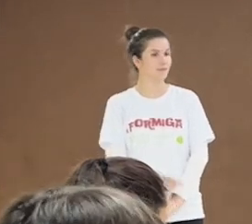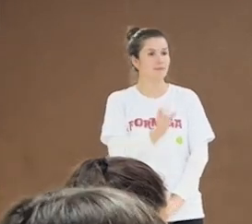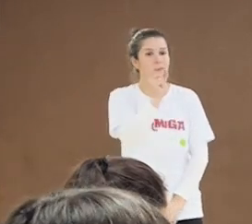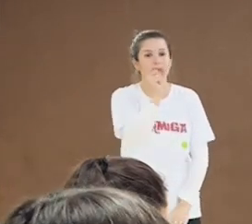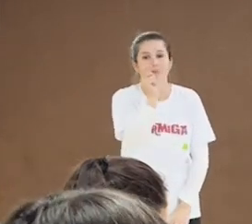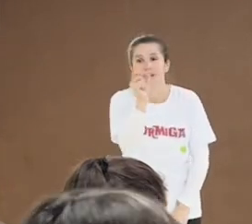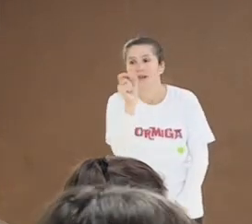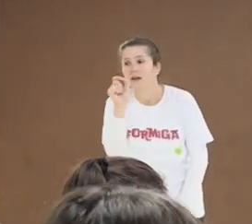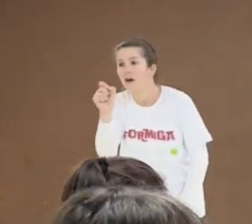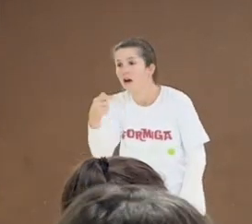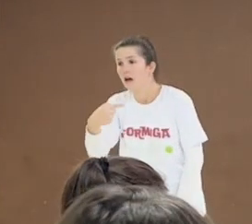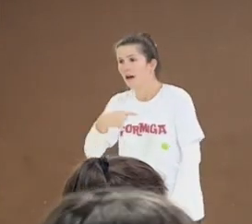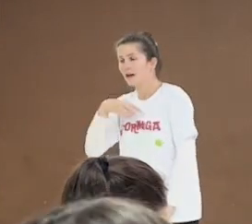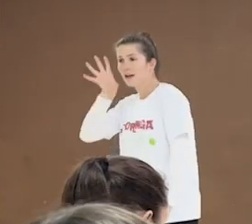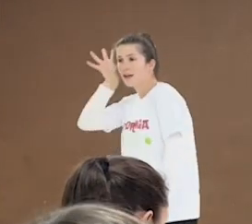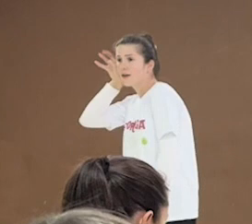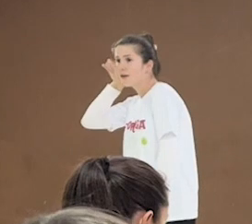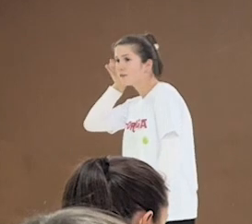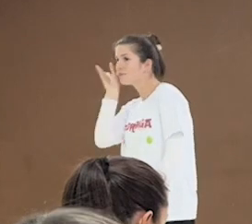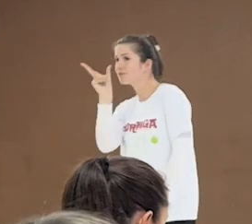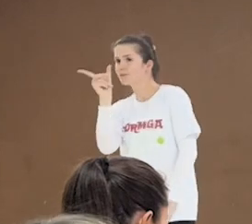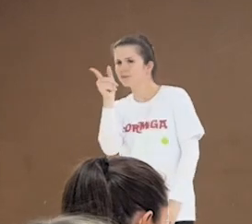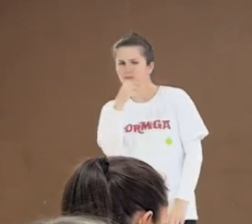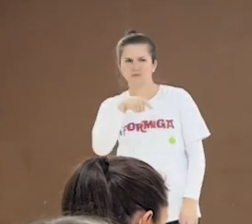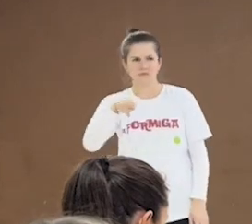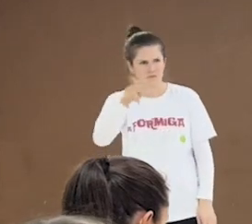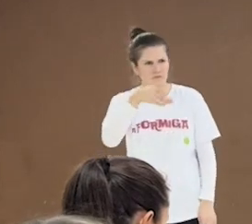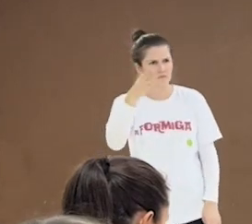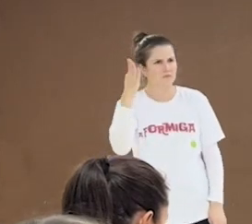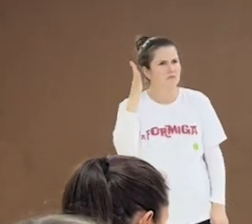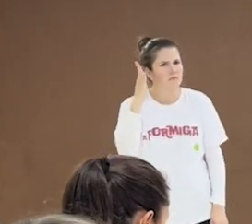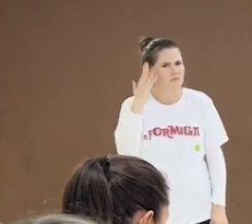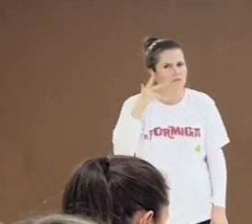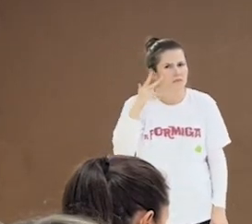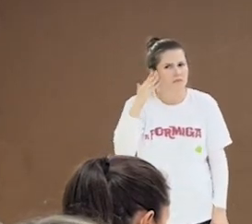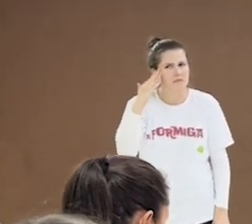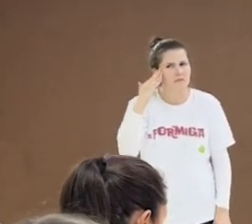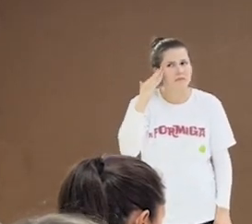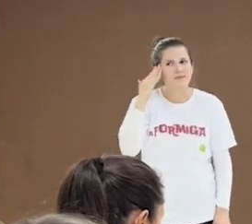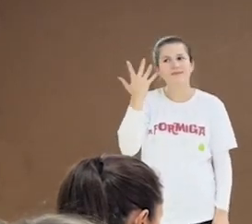Meu Deus, gente, eu ouvi tudo o que ele disse. Vocês também acham que eu sou preguiçosa?